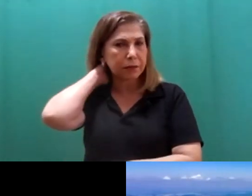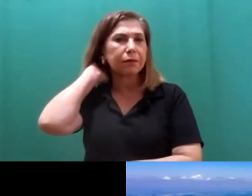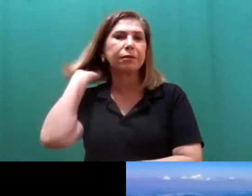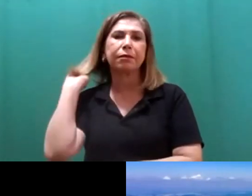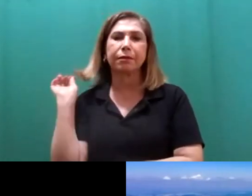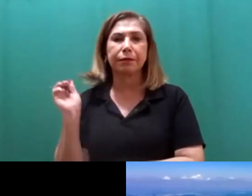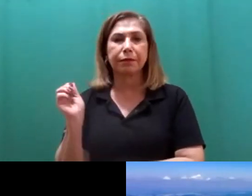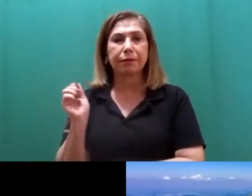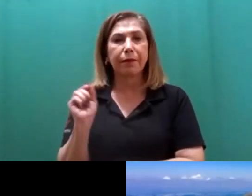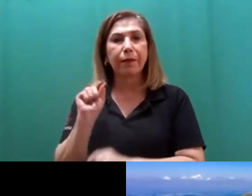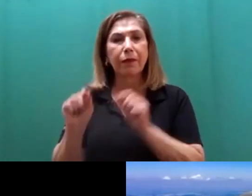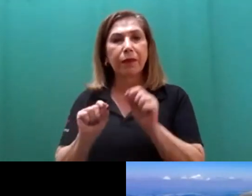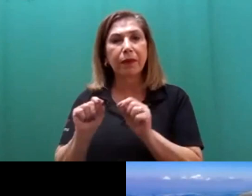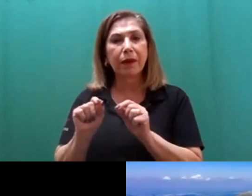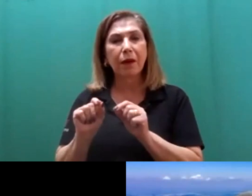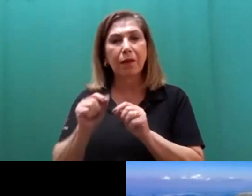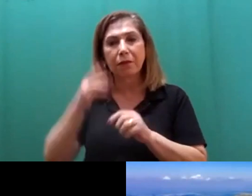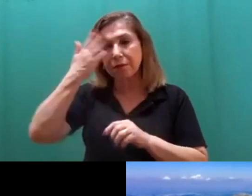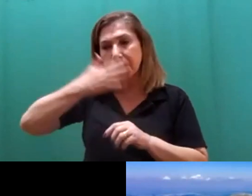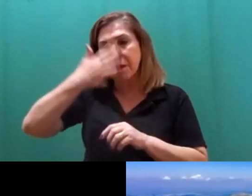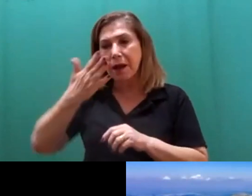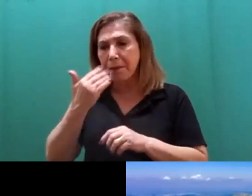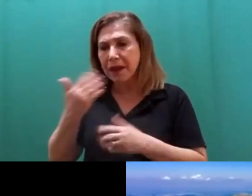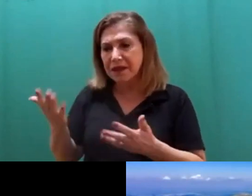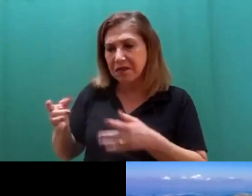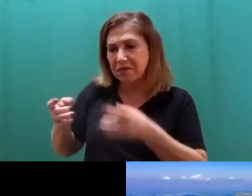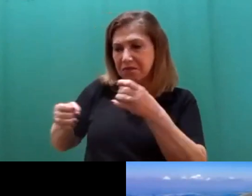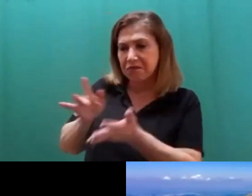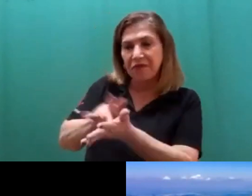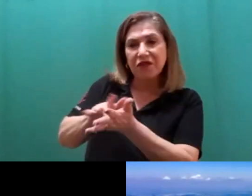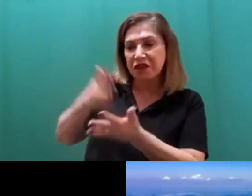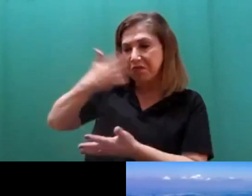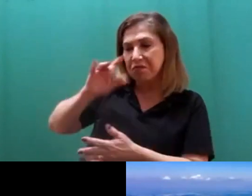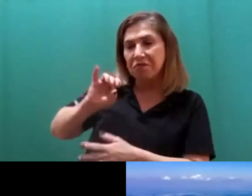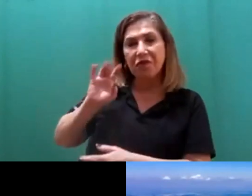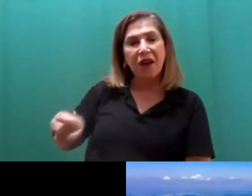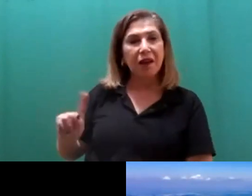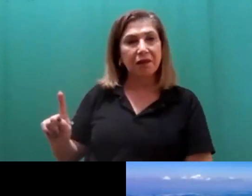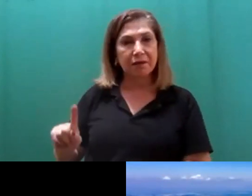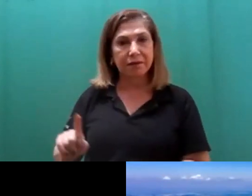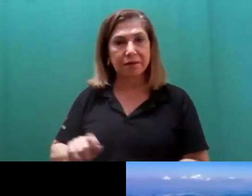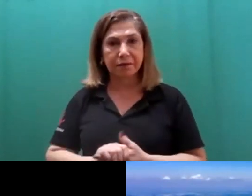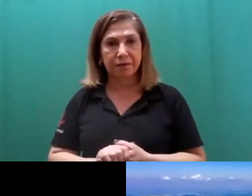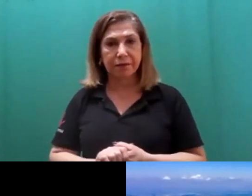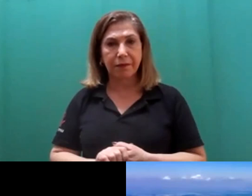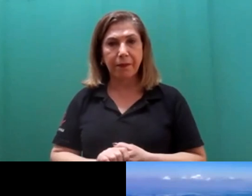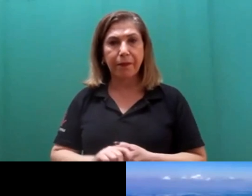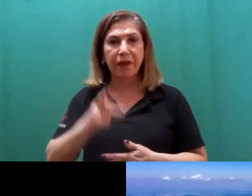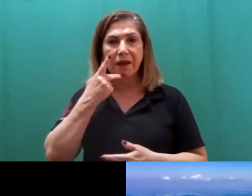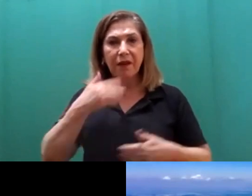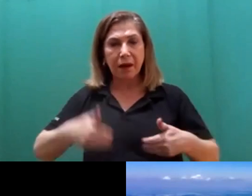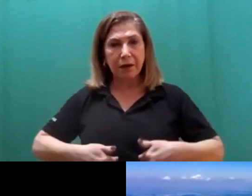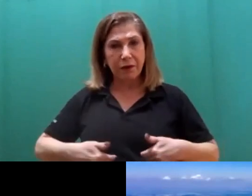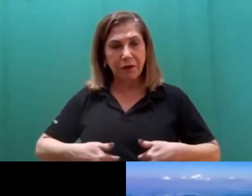pela grande questão da invisibilidade da alimentação, né? Porque é um tema, quando a gente fala de fome,